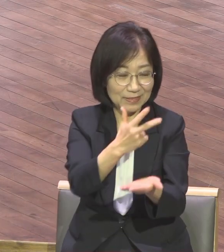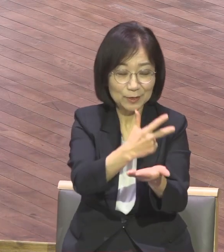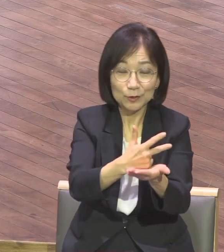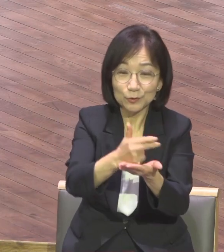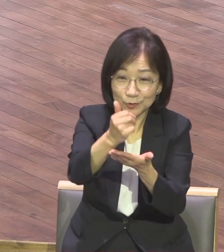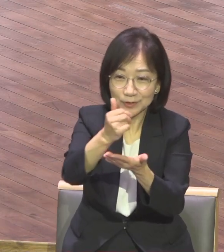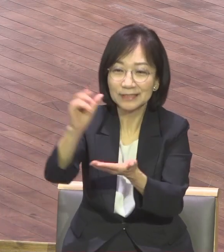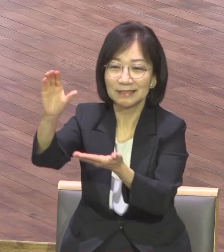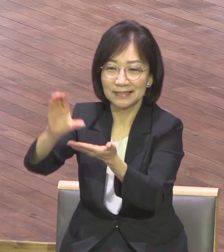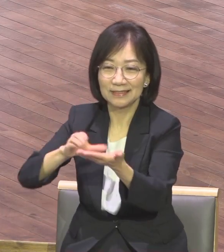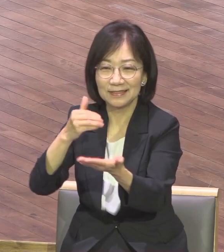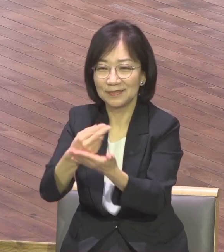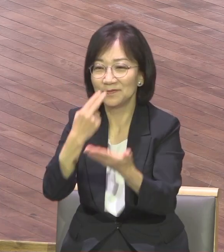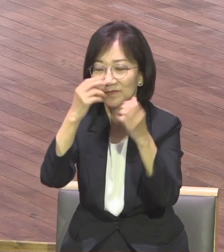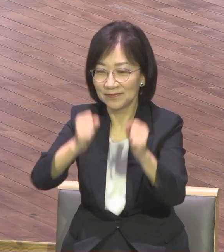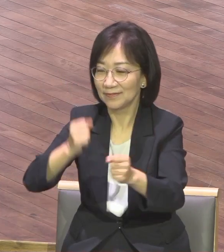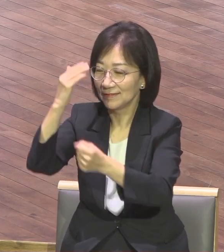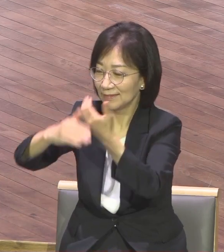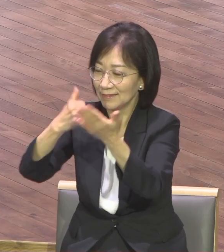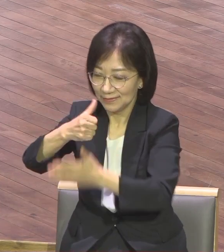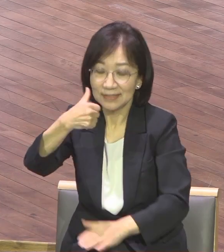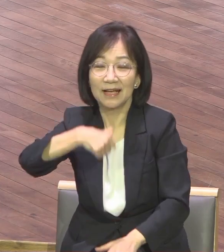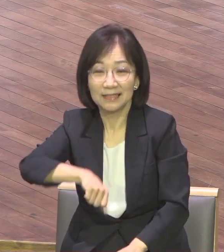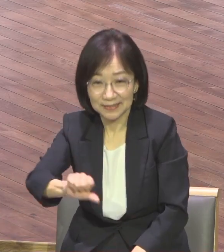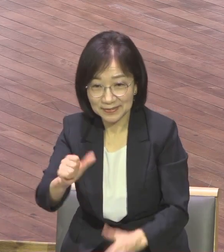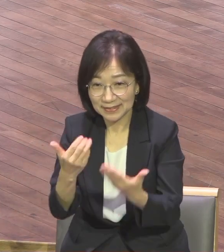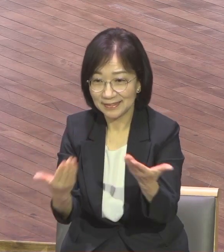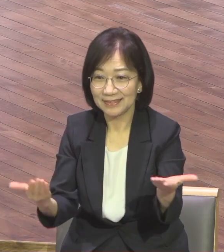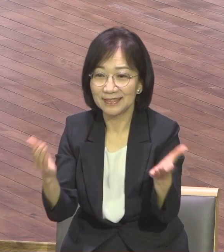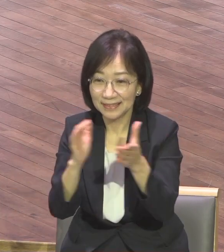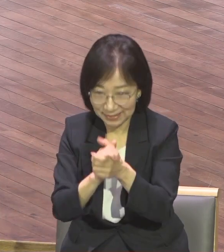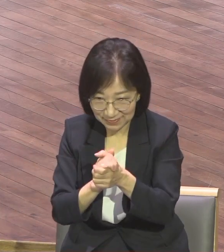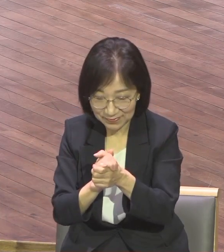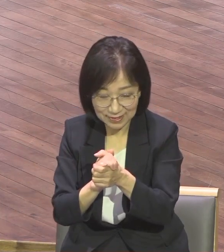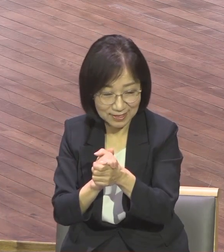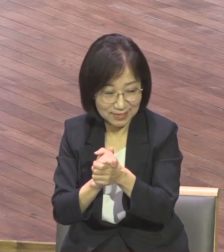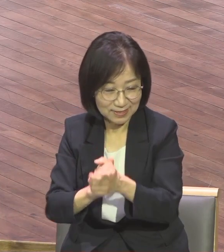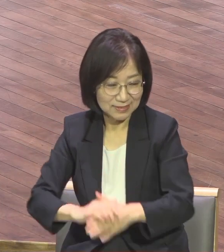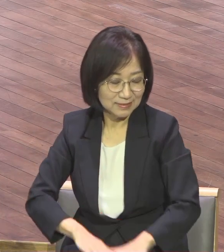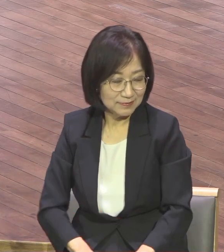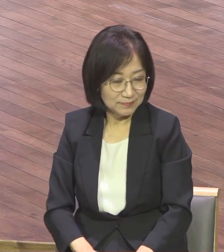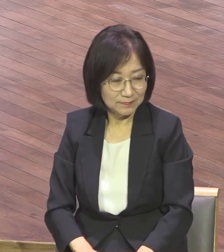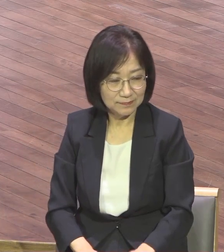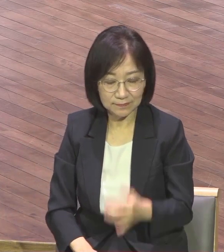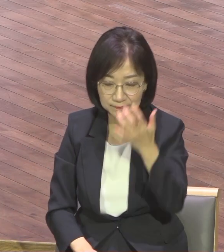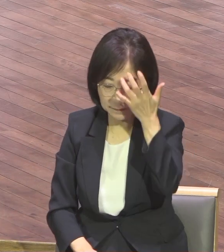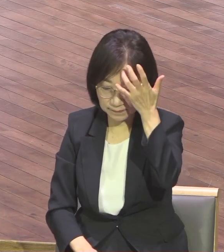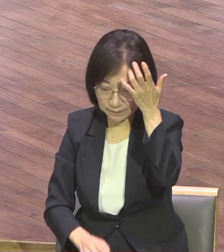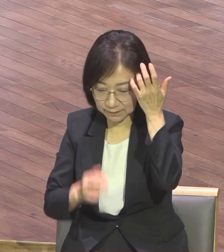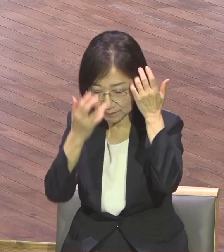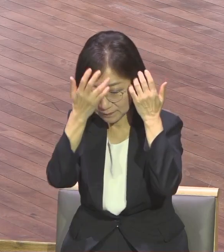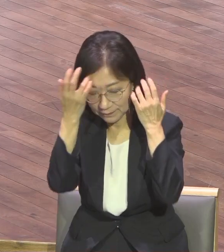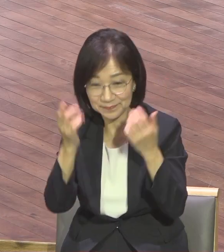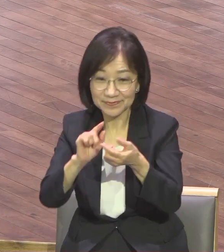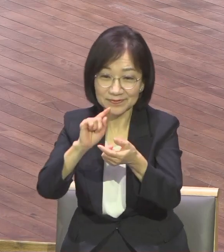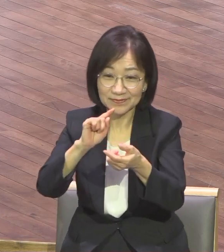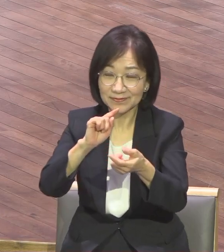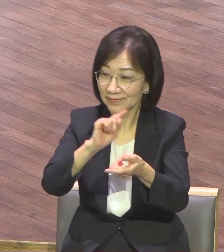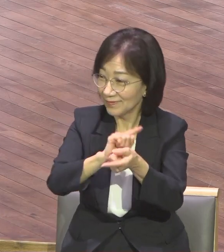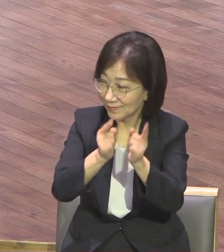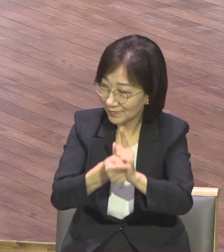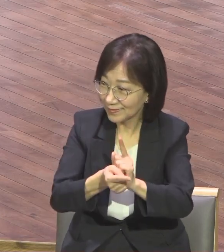주는 그리스도시요 살아계신 하나님의 아들이십니다. 아멘. 서로 우리